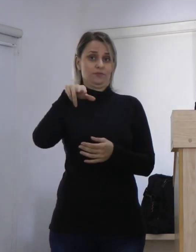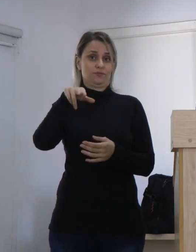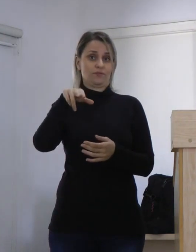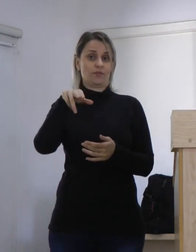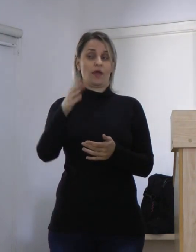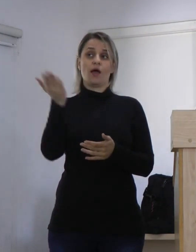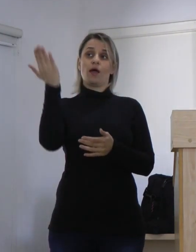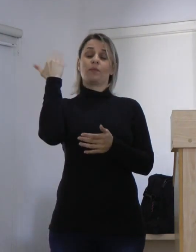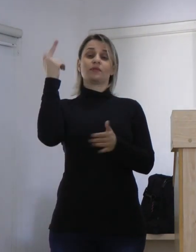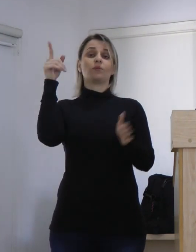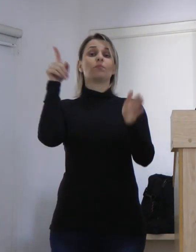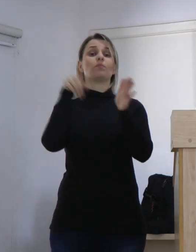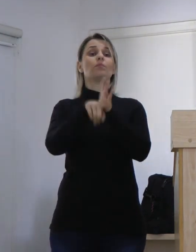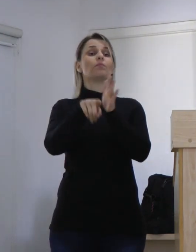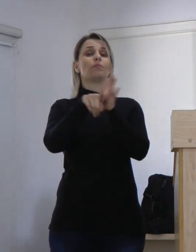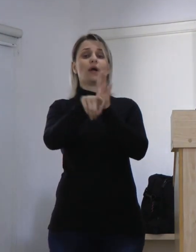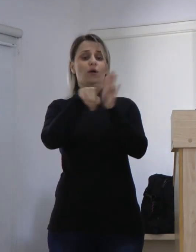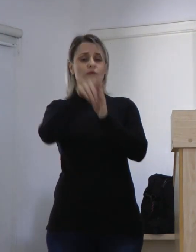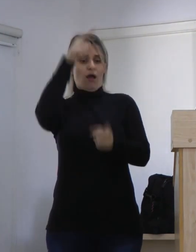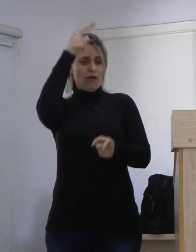Antes havia livros proibidos,